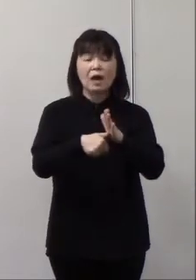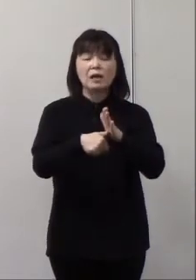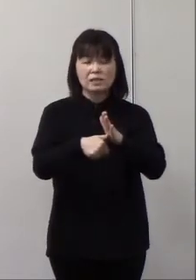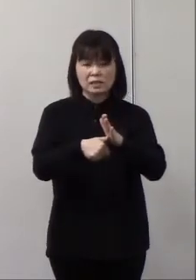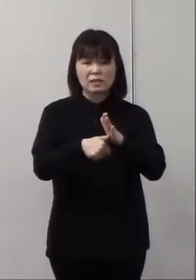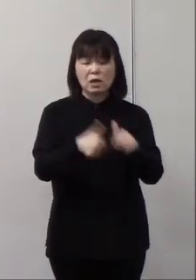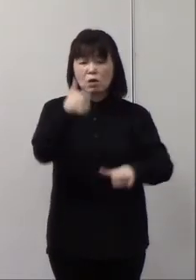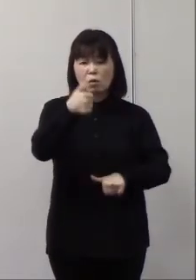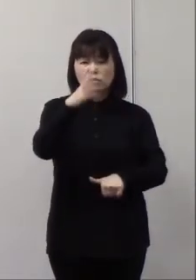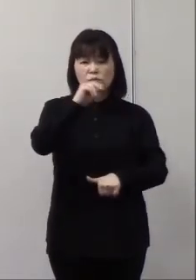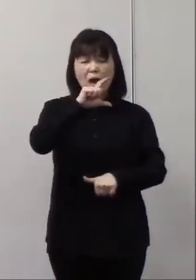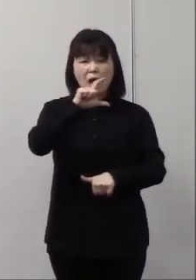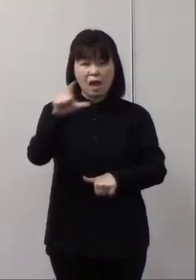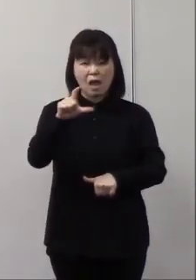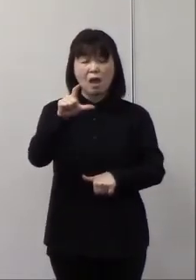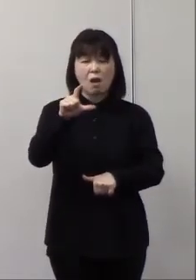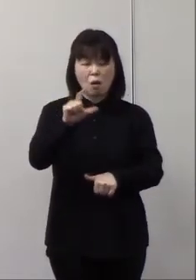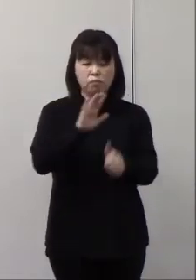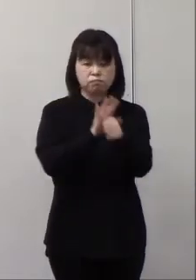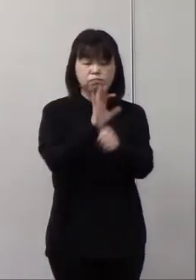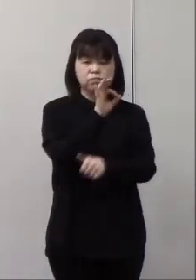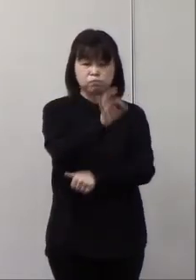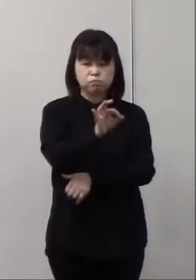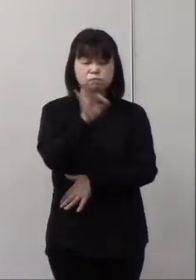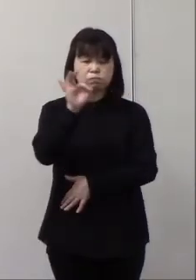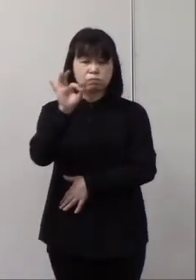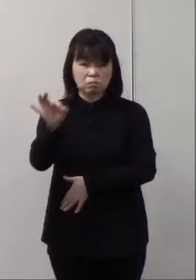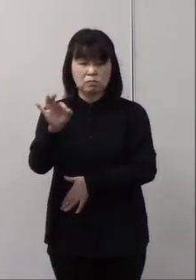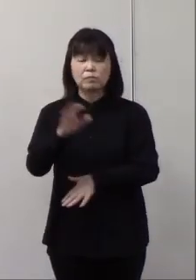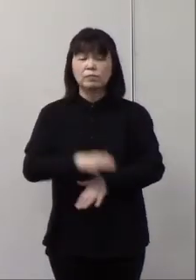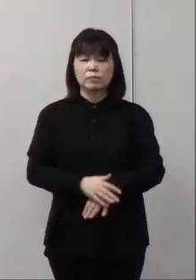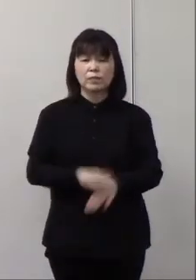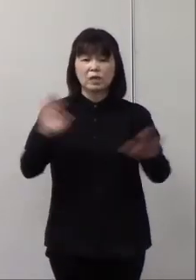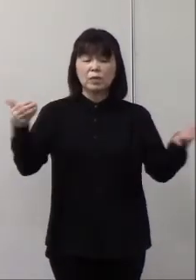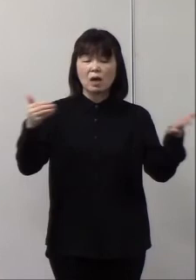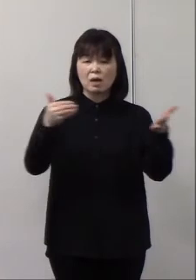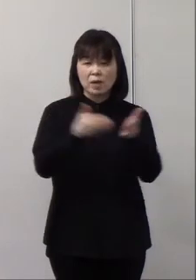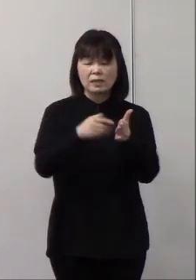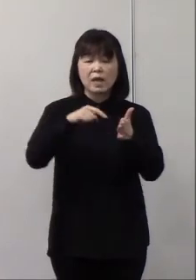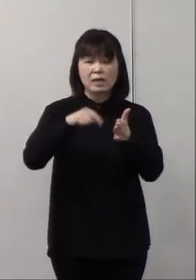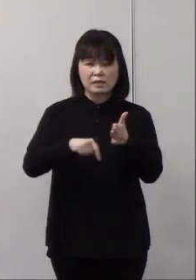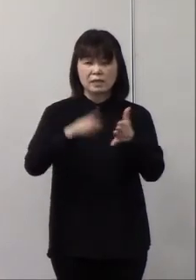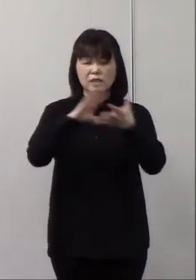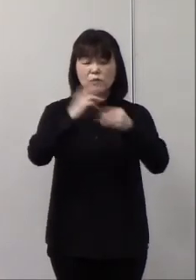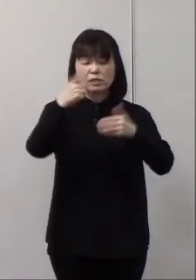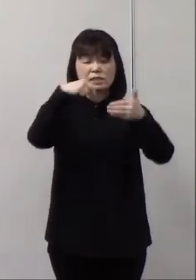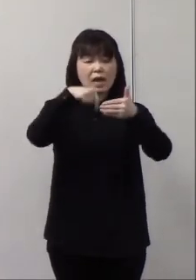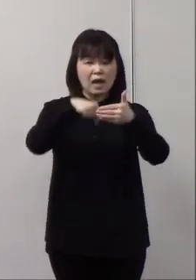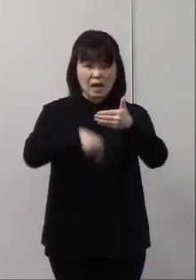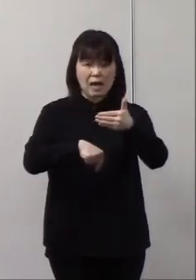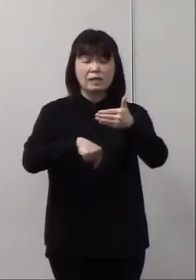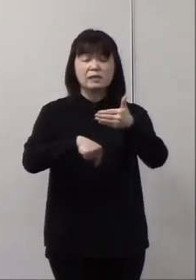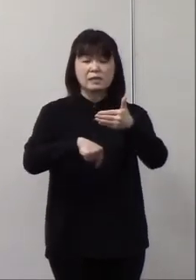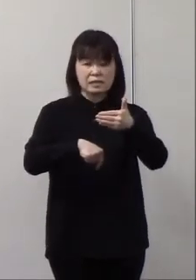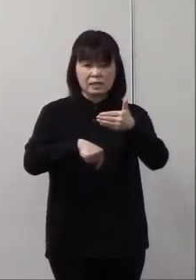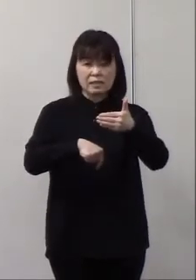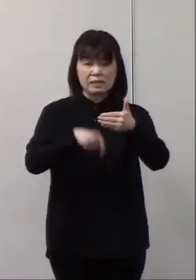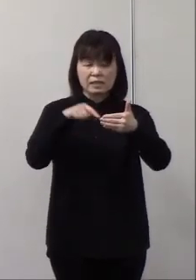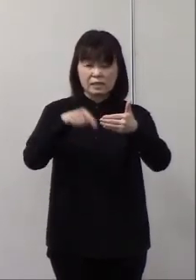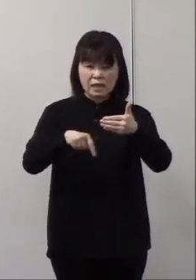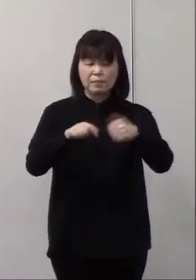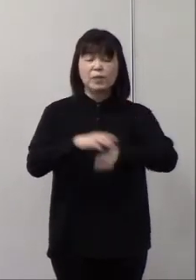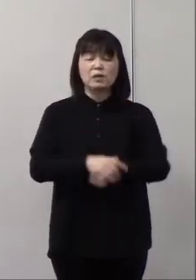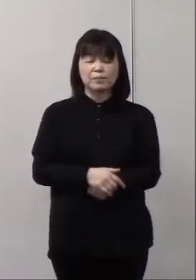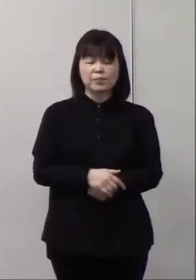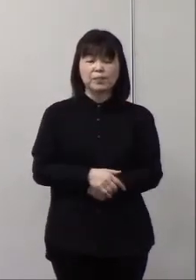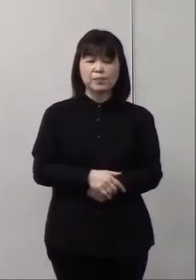で、まあ、すでにこの市内においても何件か、そういった対象になったところございますので、